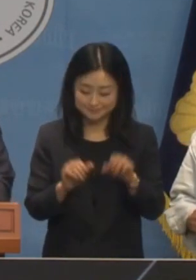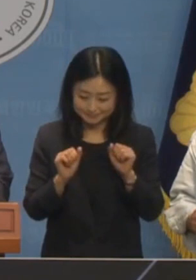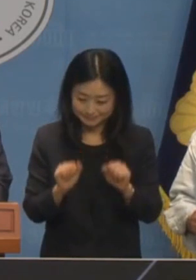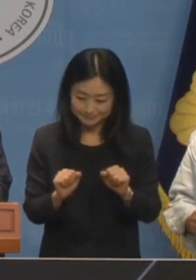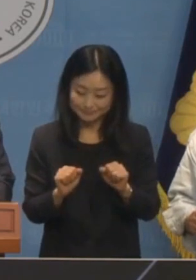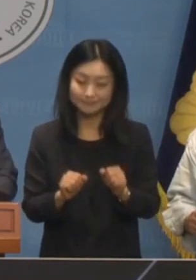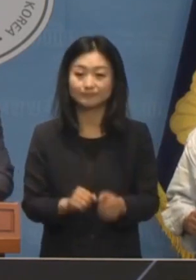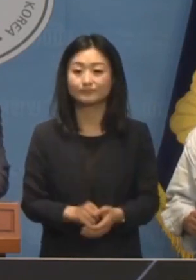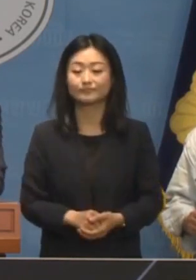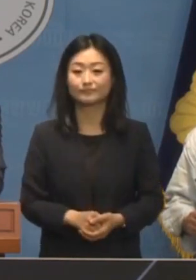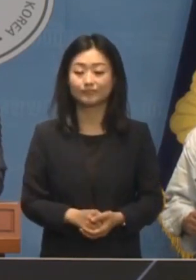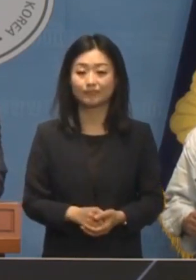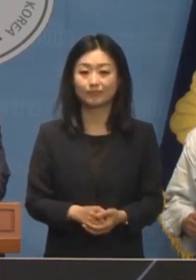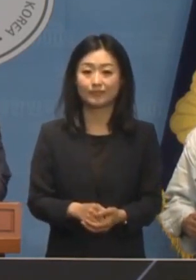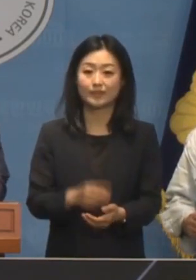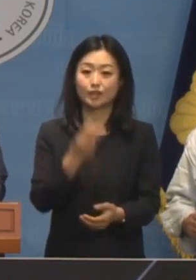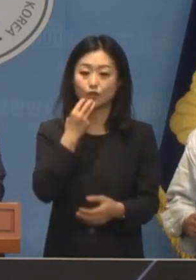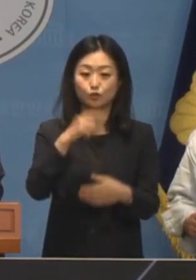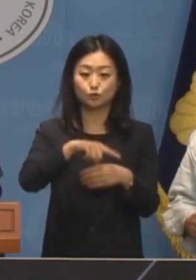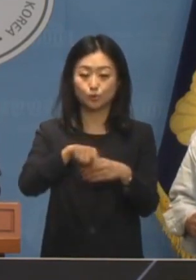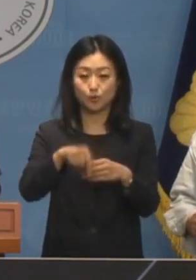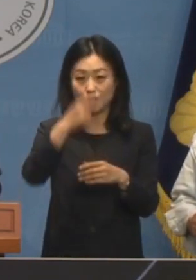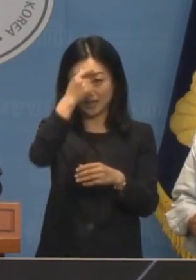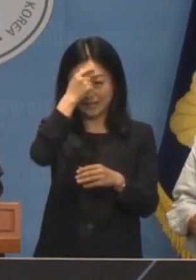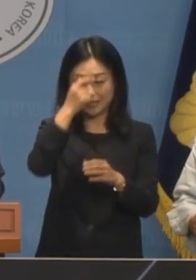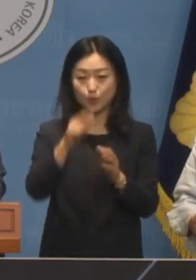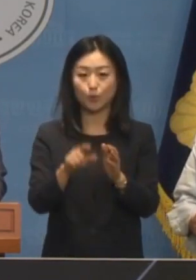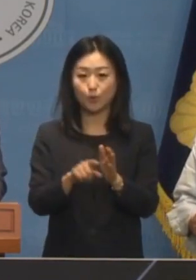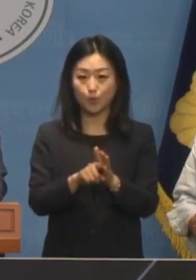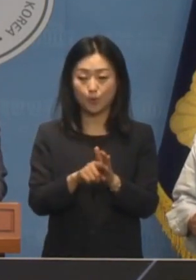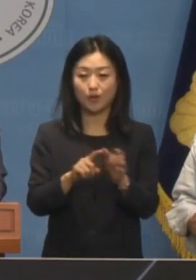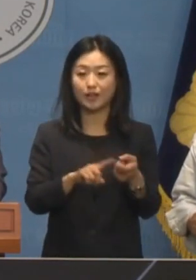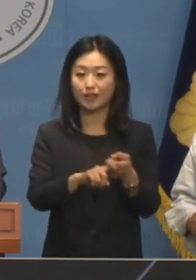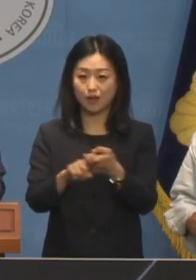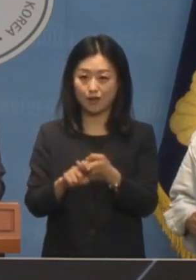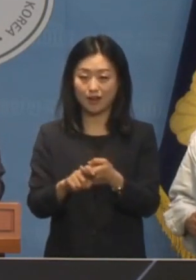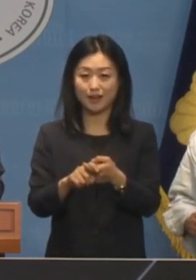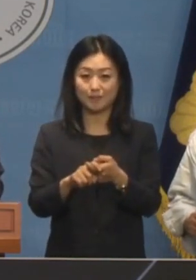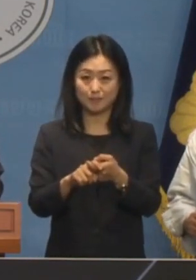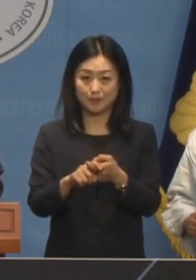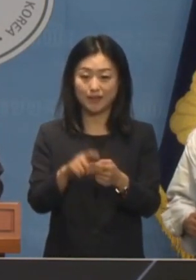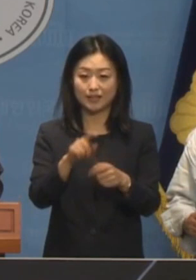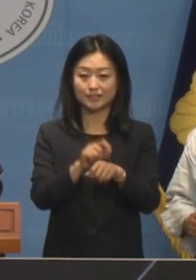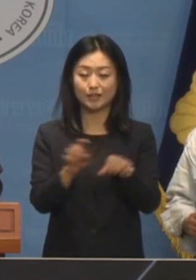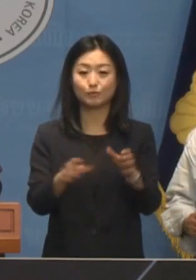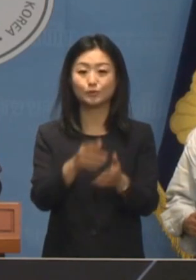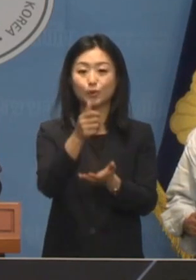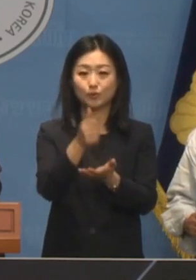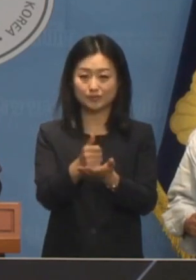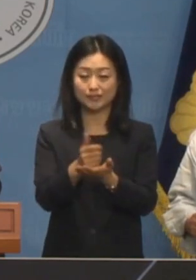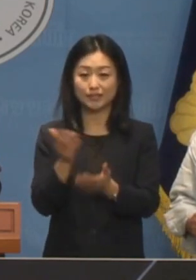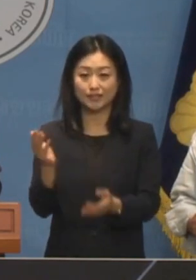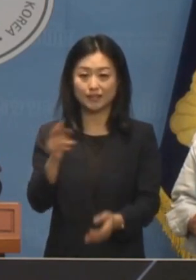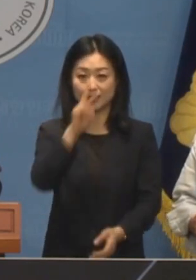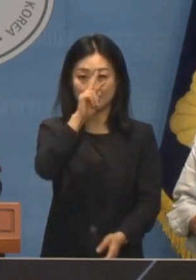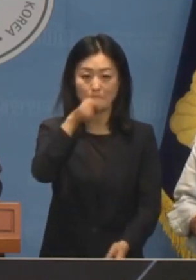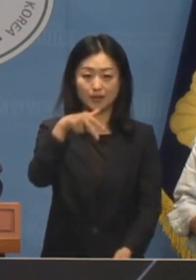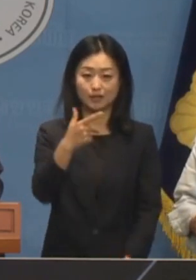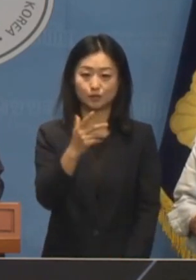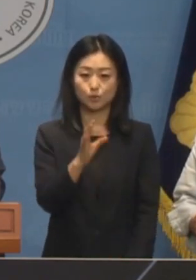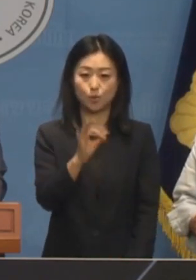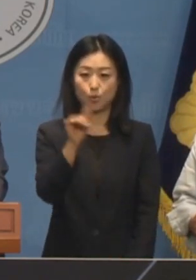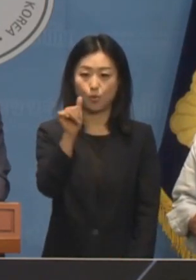안녕하십니까. 수도권 기독교 총연합회 사무총장을 맡고 있는 박종호